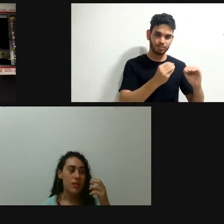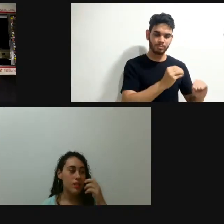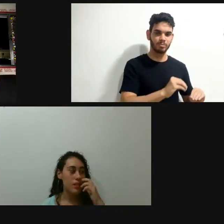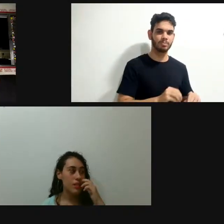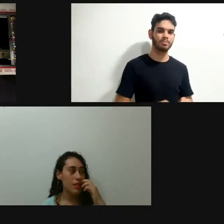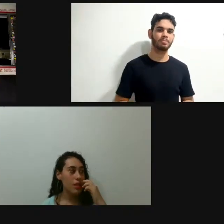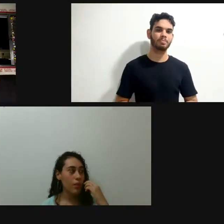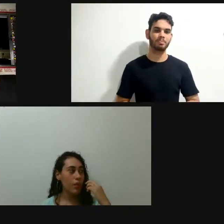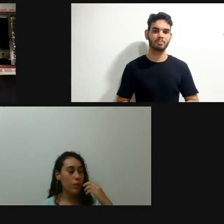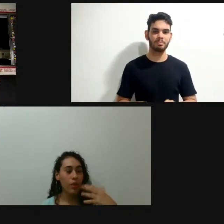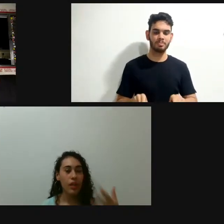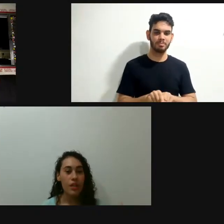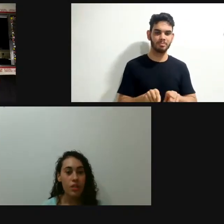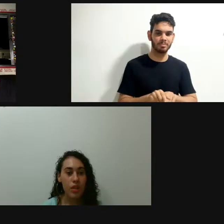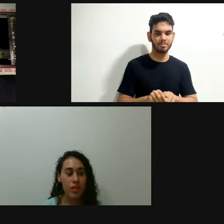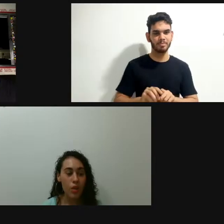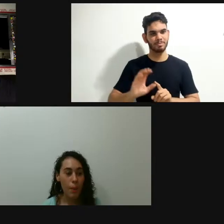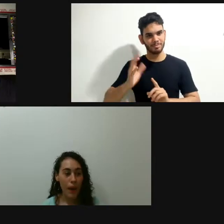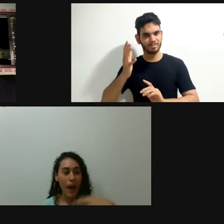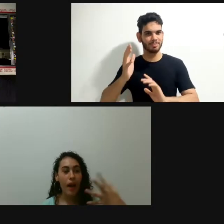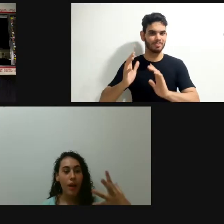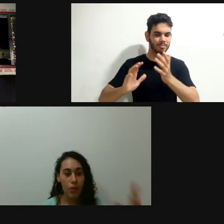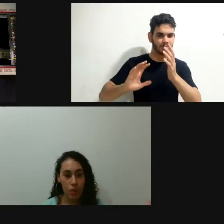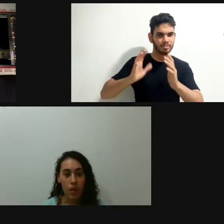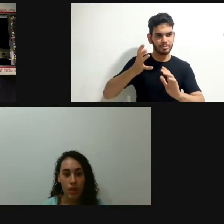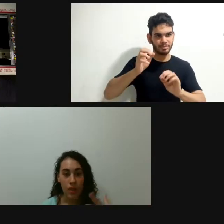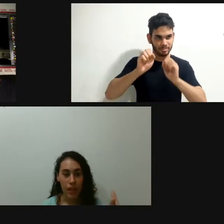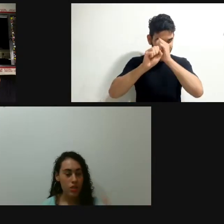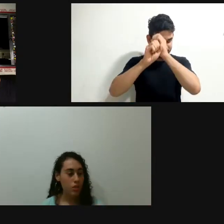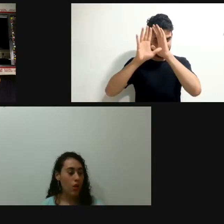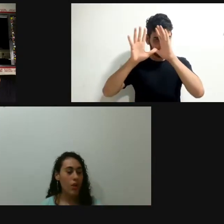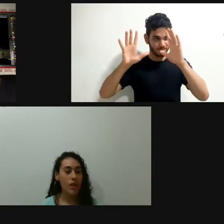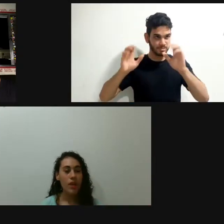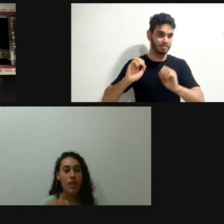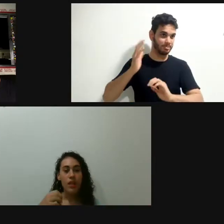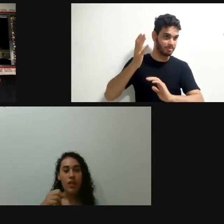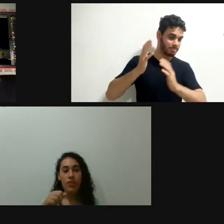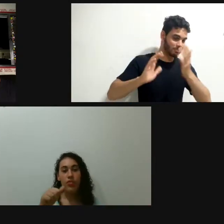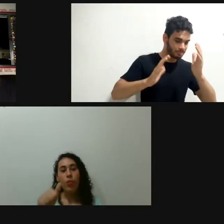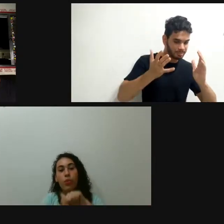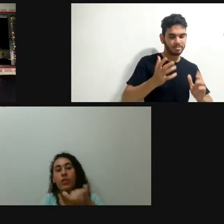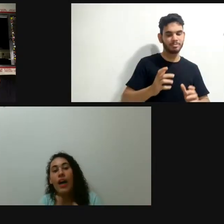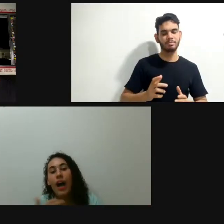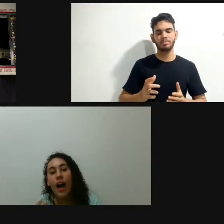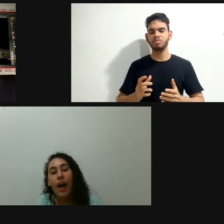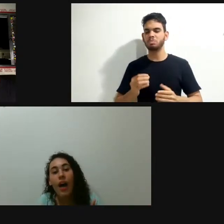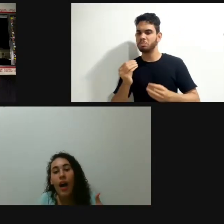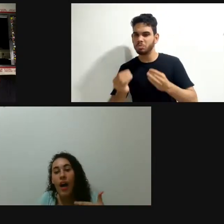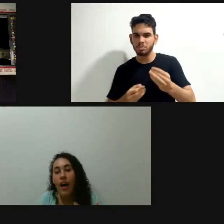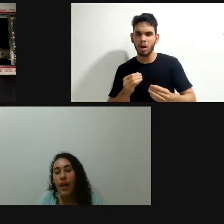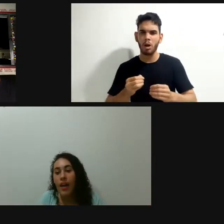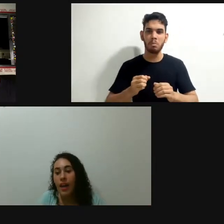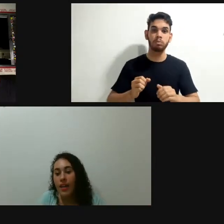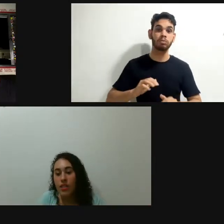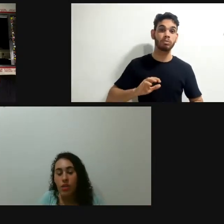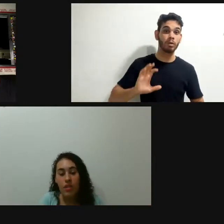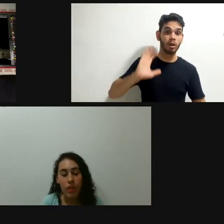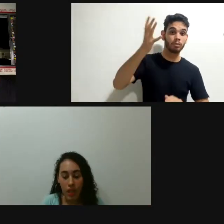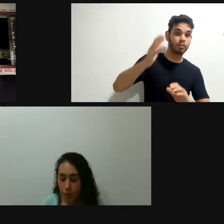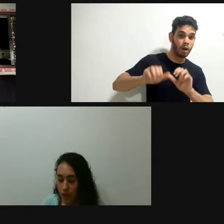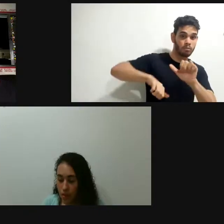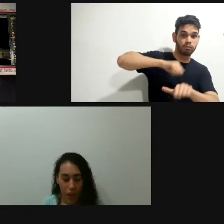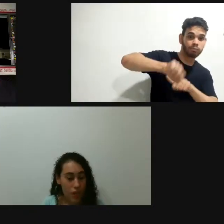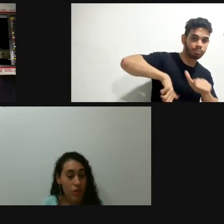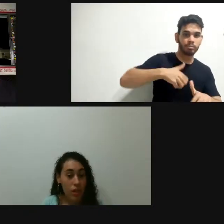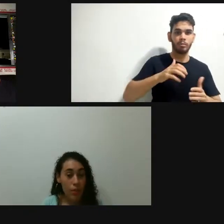que são importantes, que são um marco daquela história, que vão mudar a situação